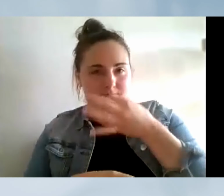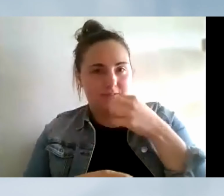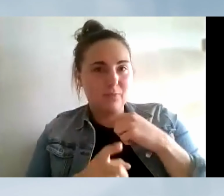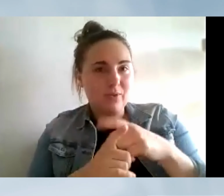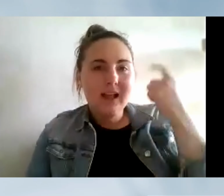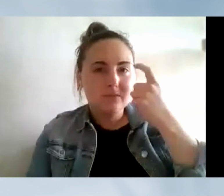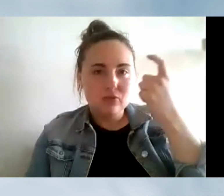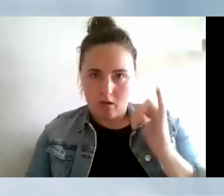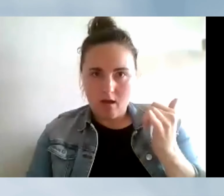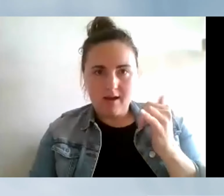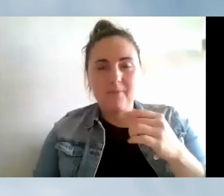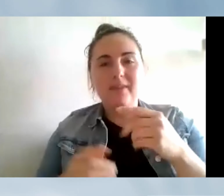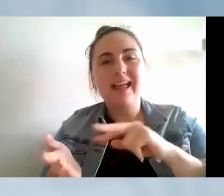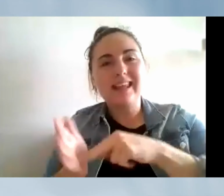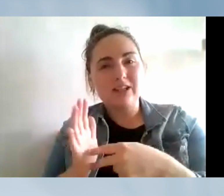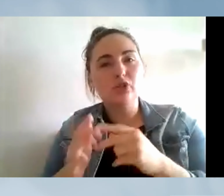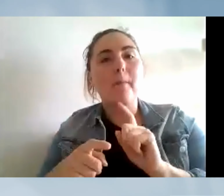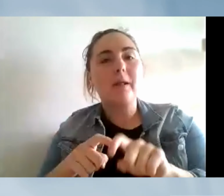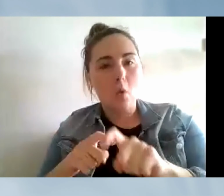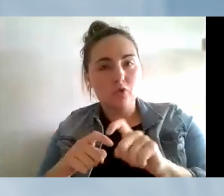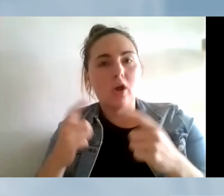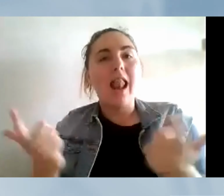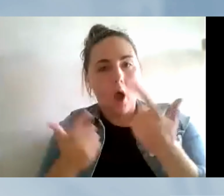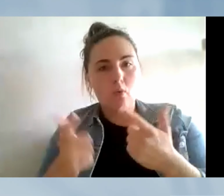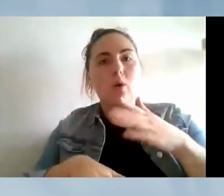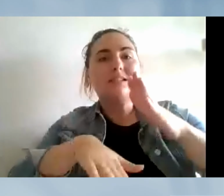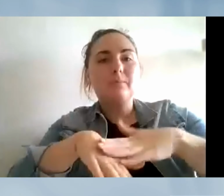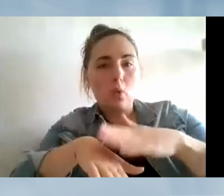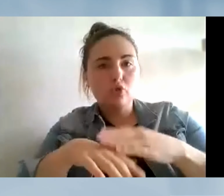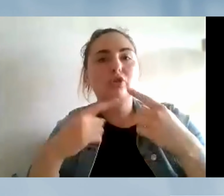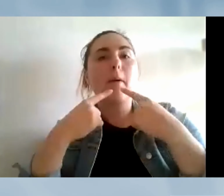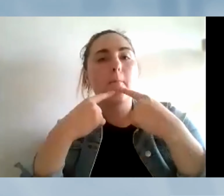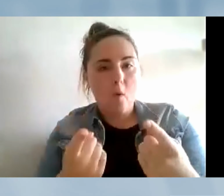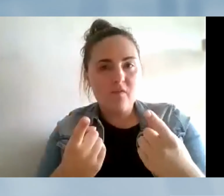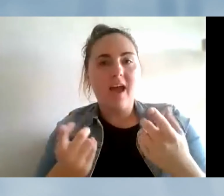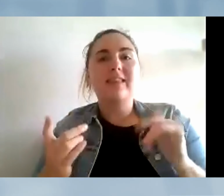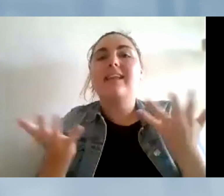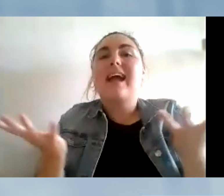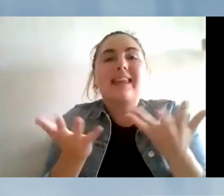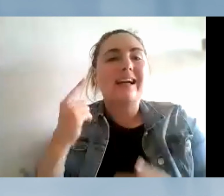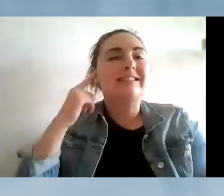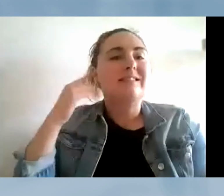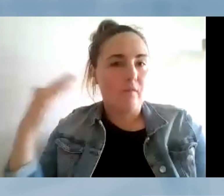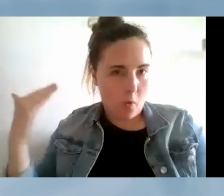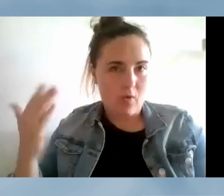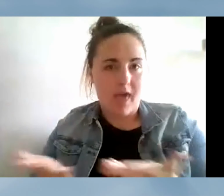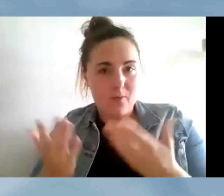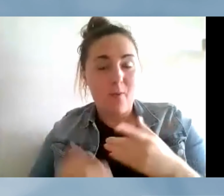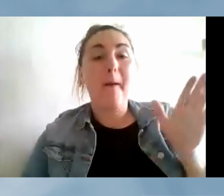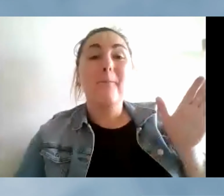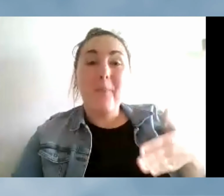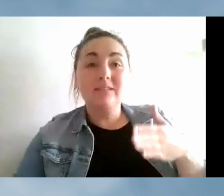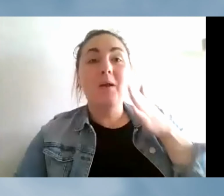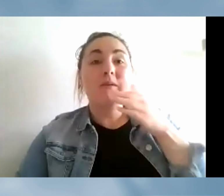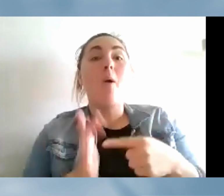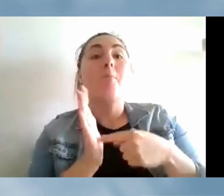da zdaj sem razmišljala o tem, ja, da bi bilo to super. Tehnični pripomoček lahko obvesti, pove, da